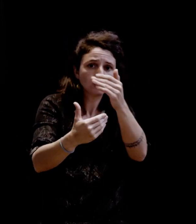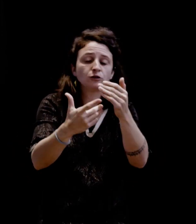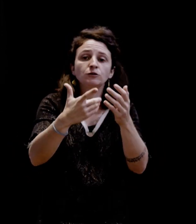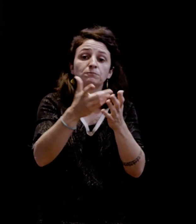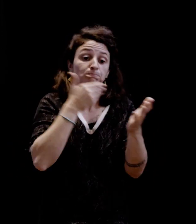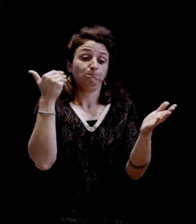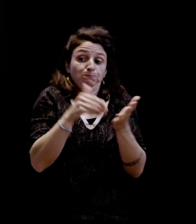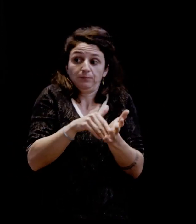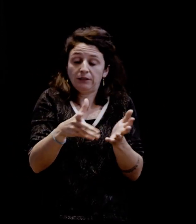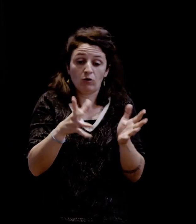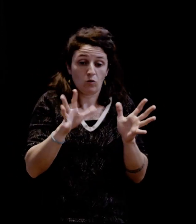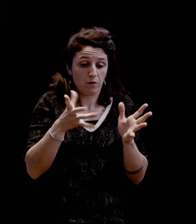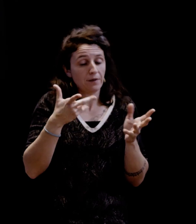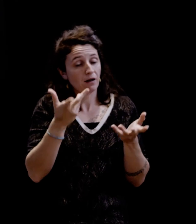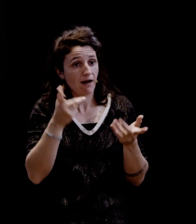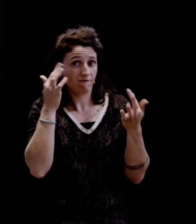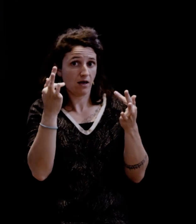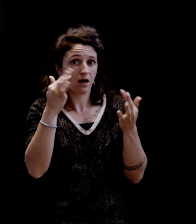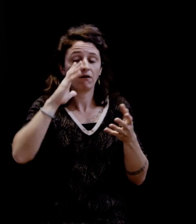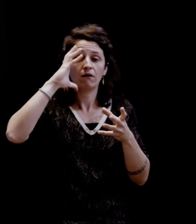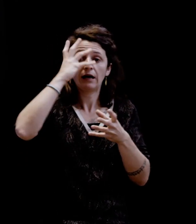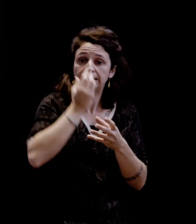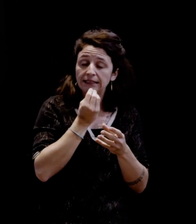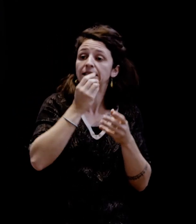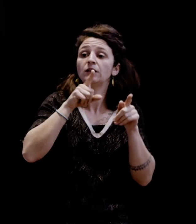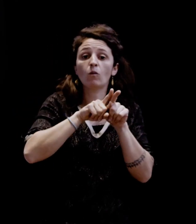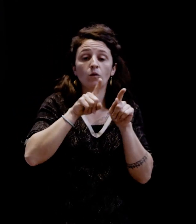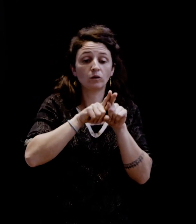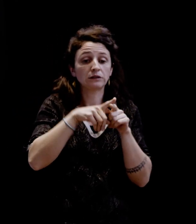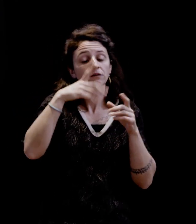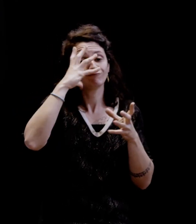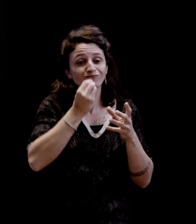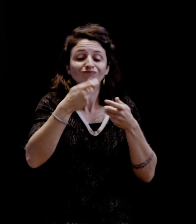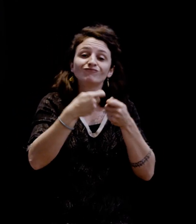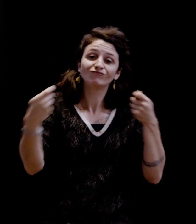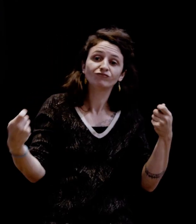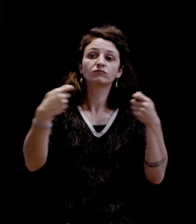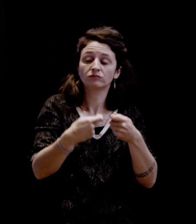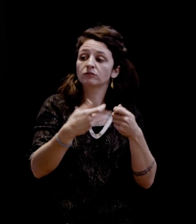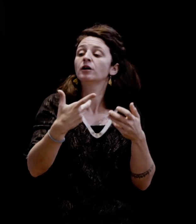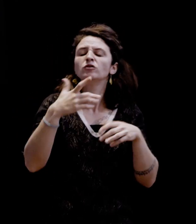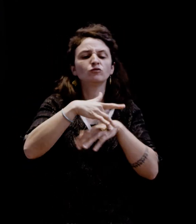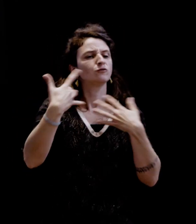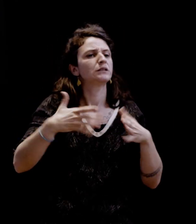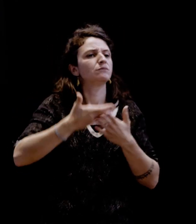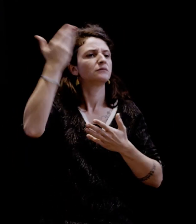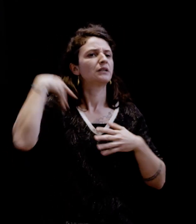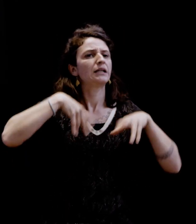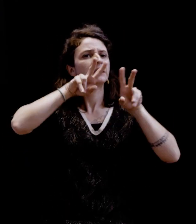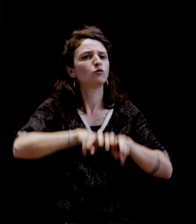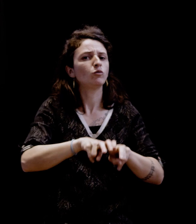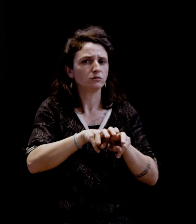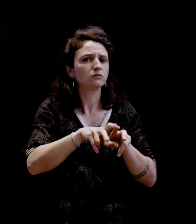y a moyens de faire de l'anesthésie. Il y a quelques années, à Imagine et à Necker, j'ai fait une étude sur la qualité de vie des patients porteurs de maladies rares